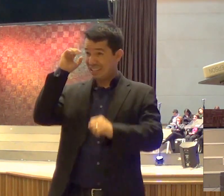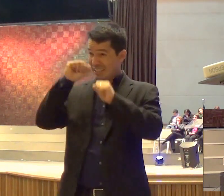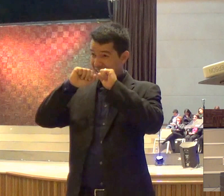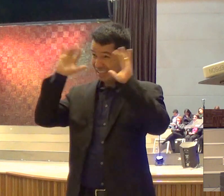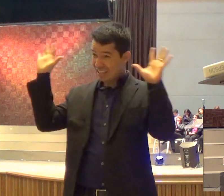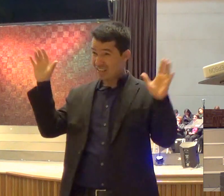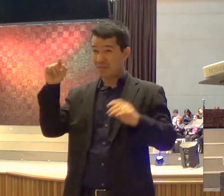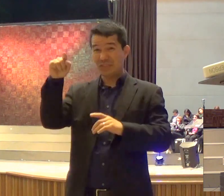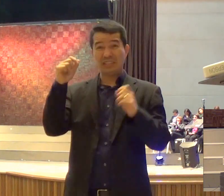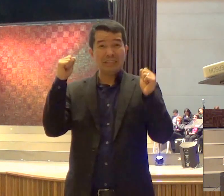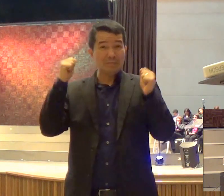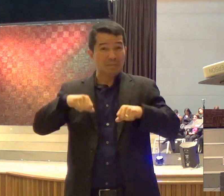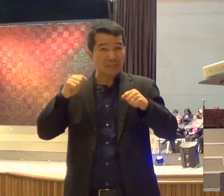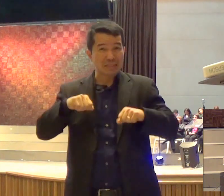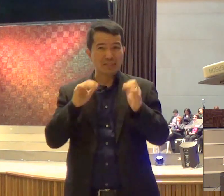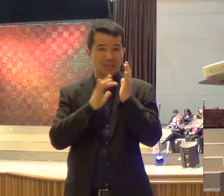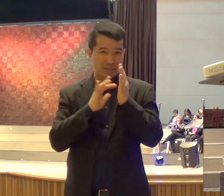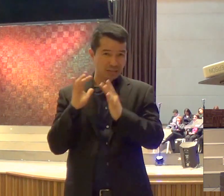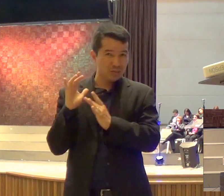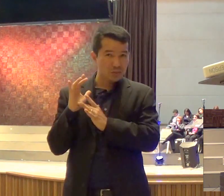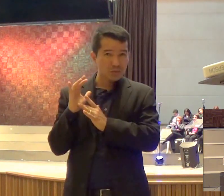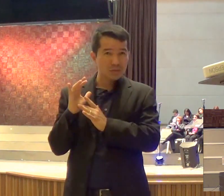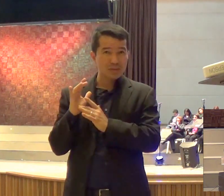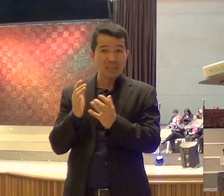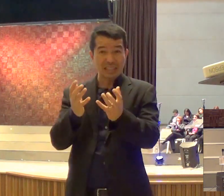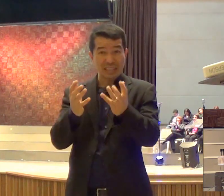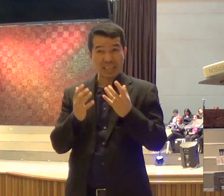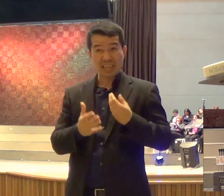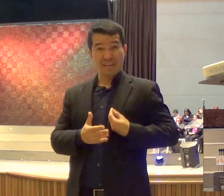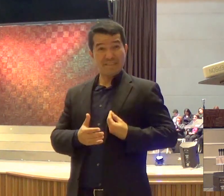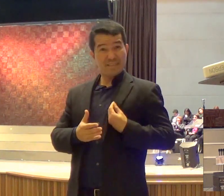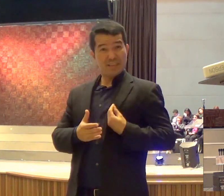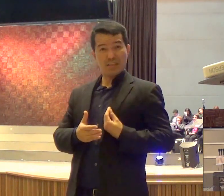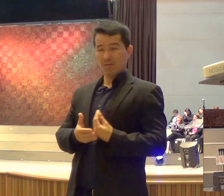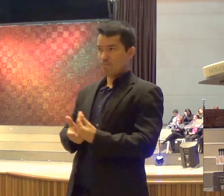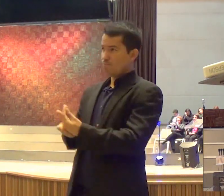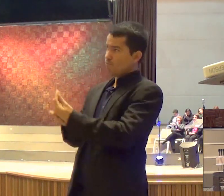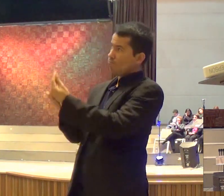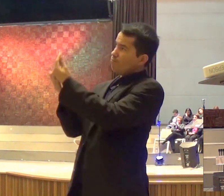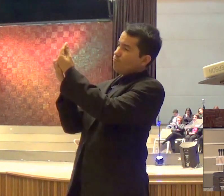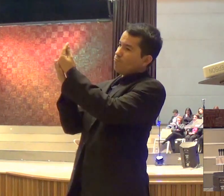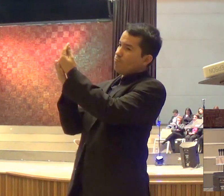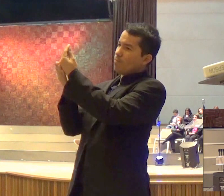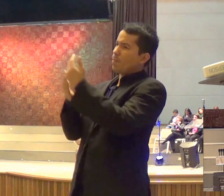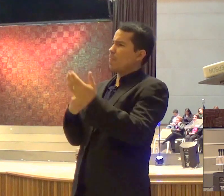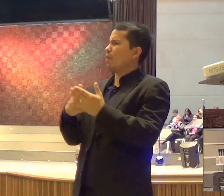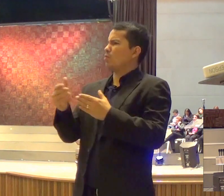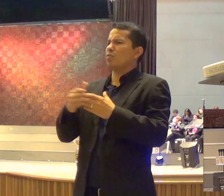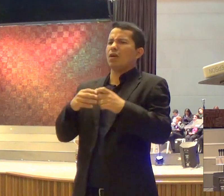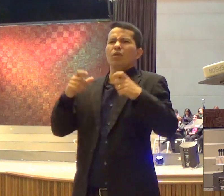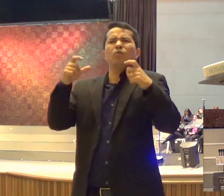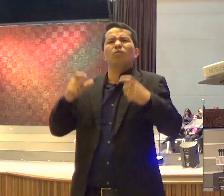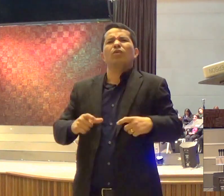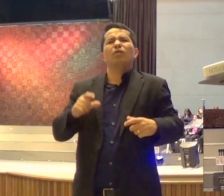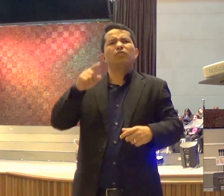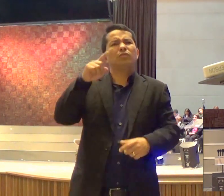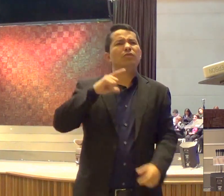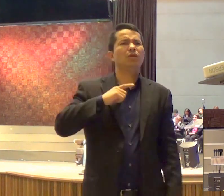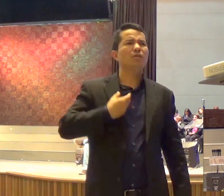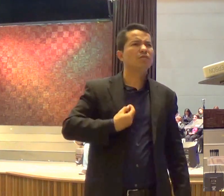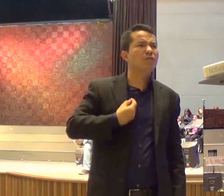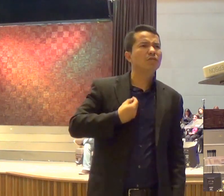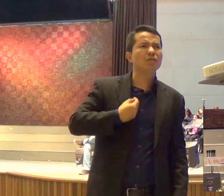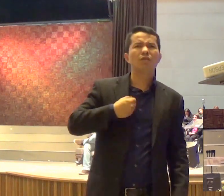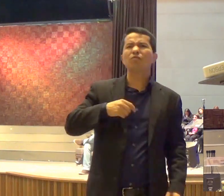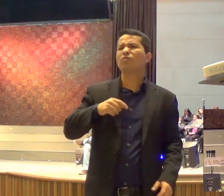Jesus e entrega sua vida a ele aonde você estiver neste templo levante